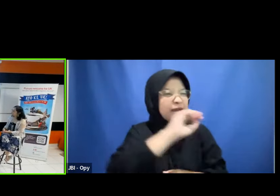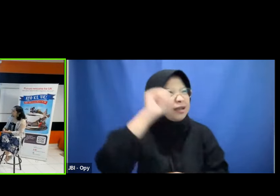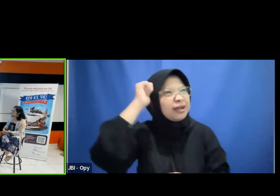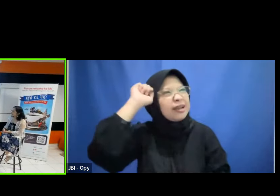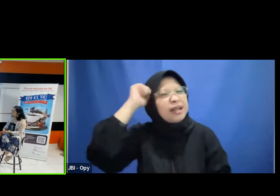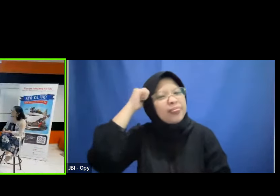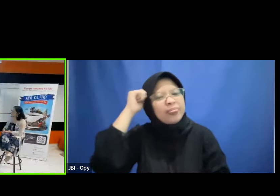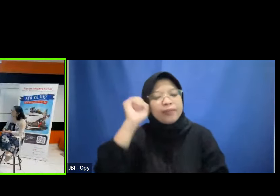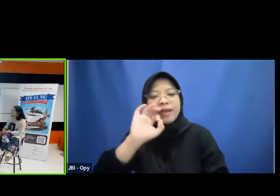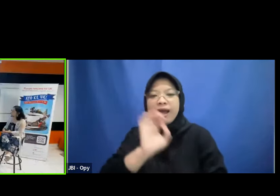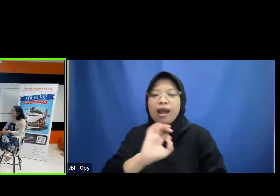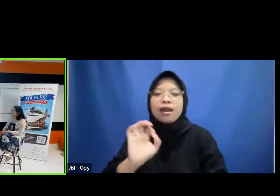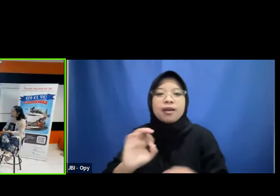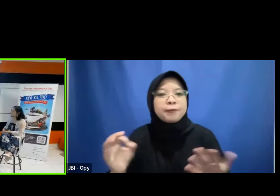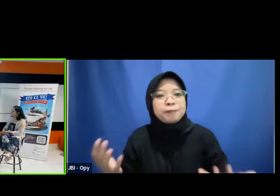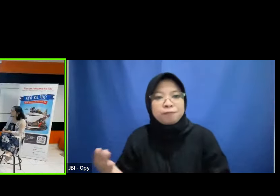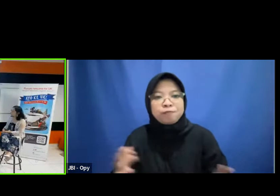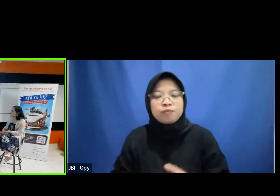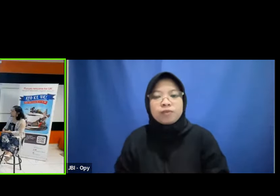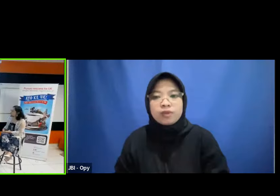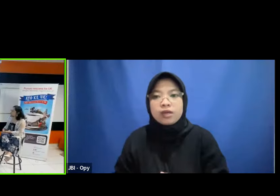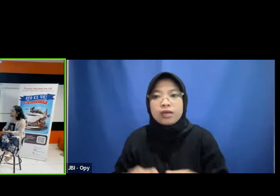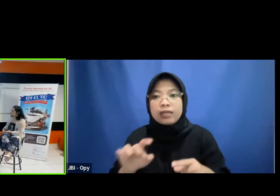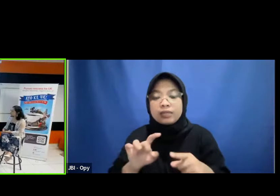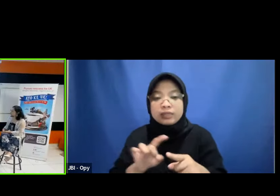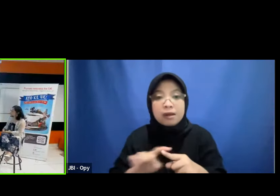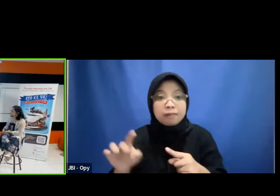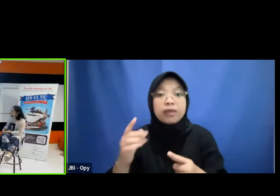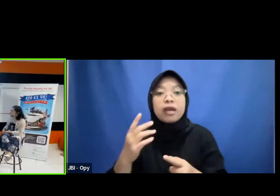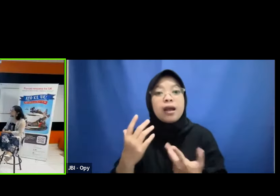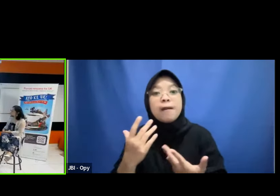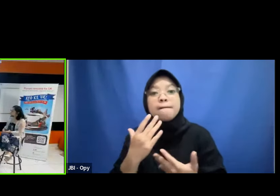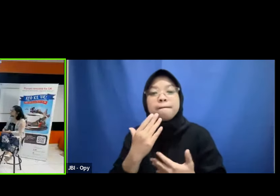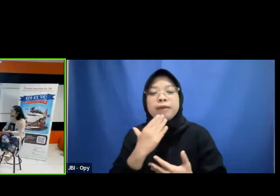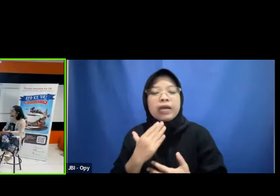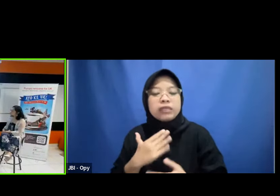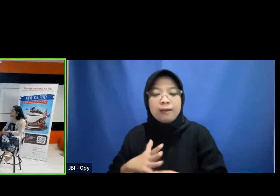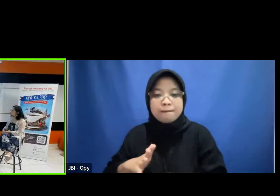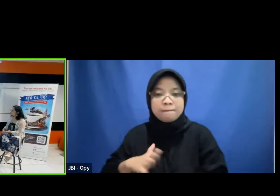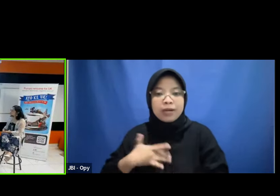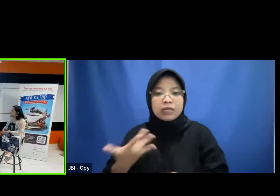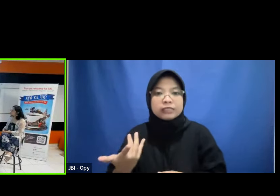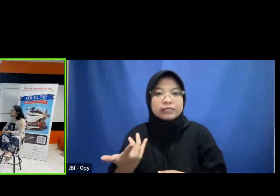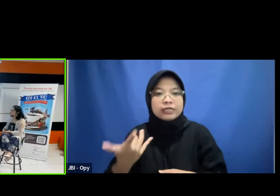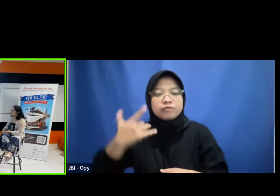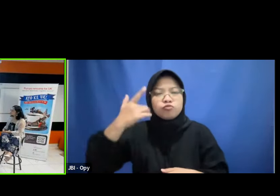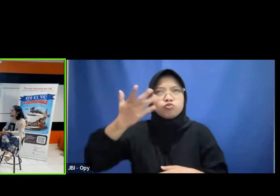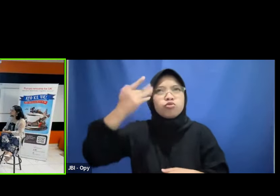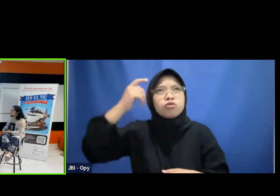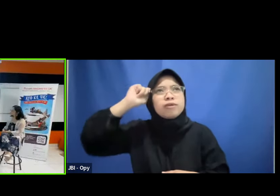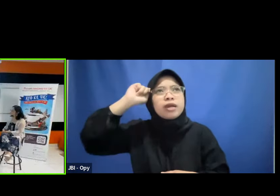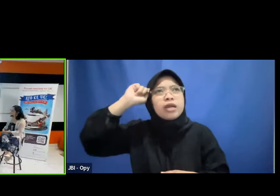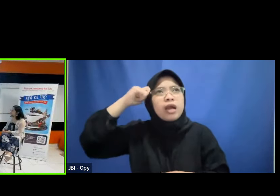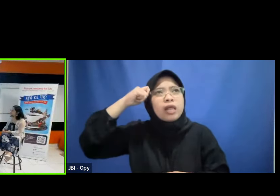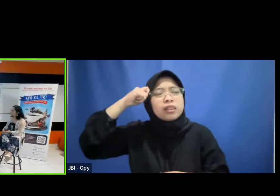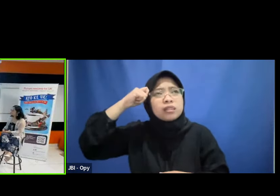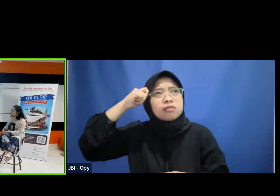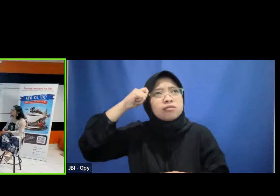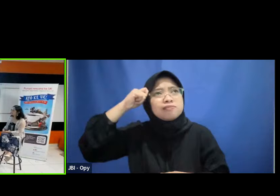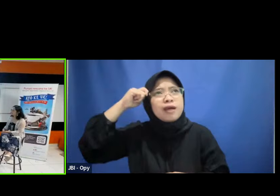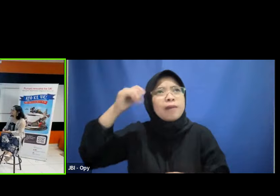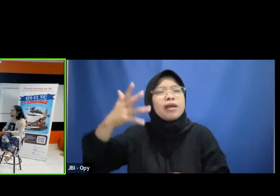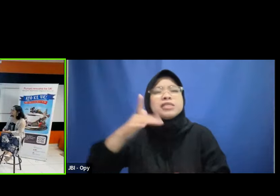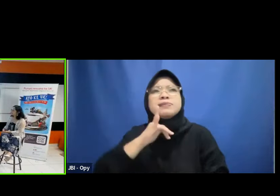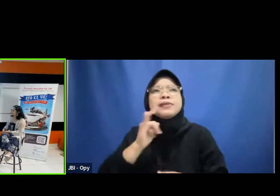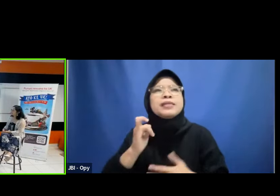ya tapi eh yang biasa saya merasa Vulnerable itu vulnerableel itu gimana sih